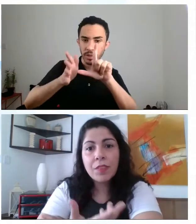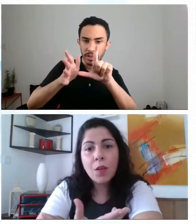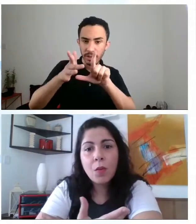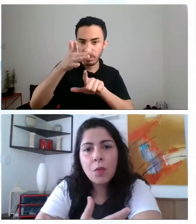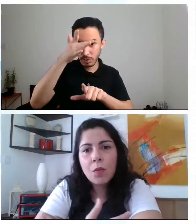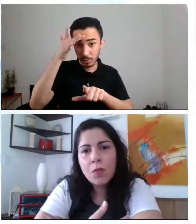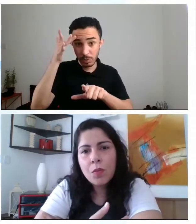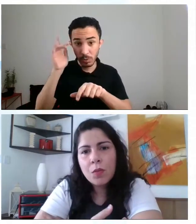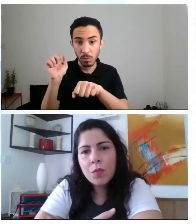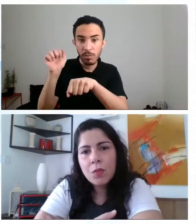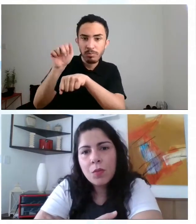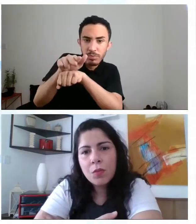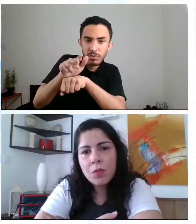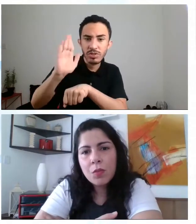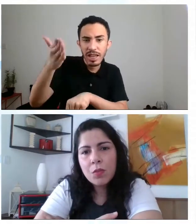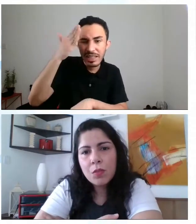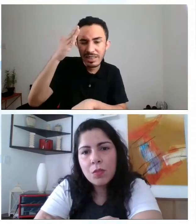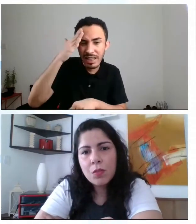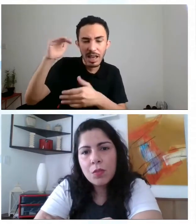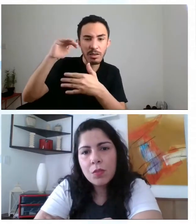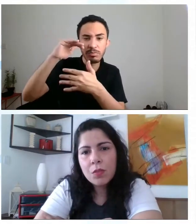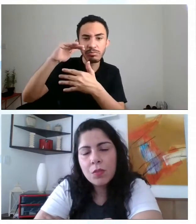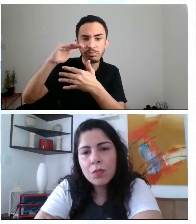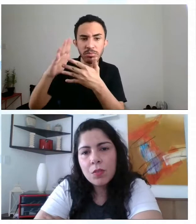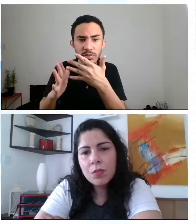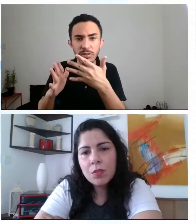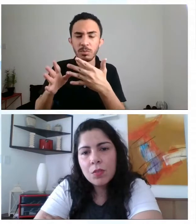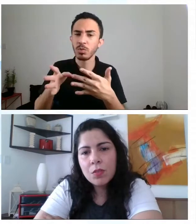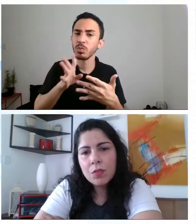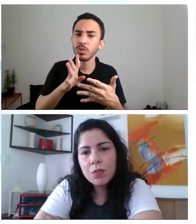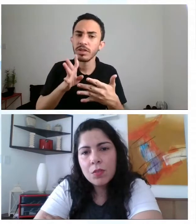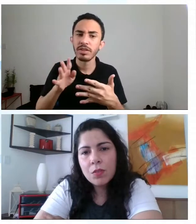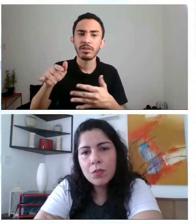entram sabendo, conhecendo